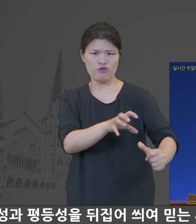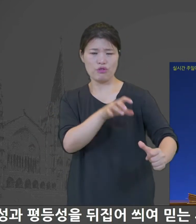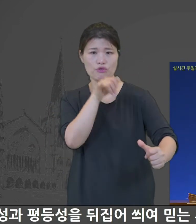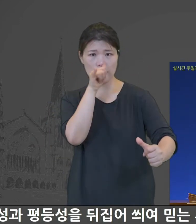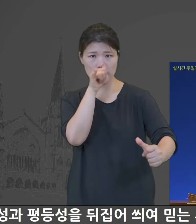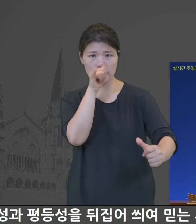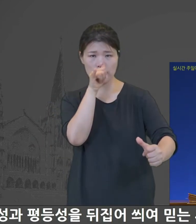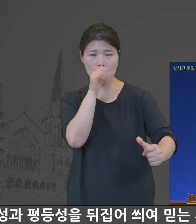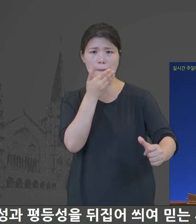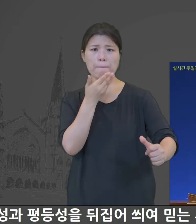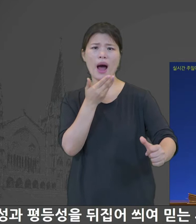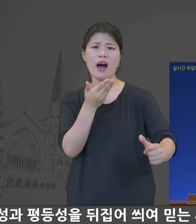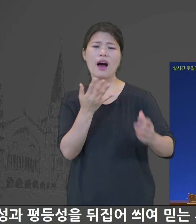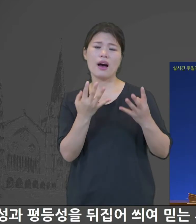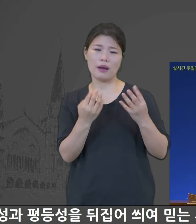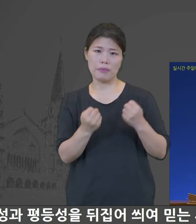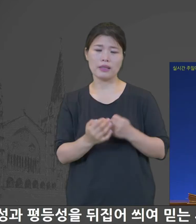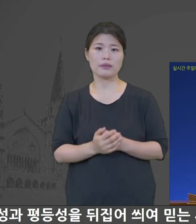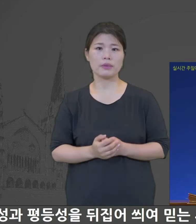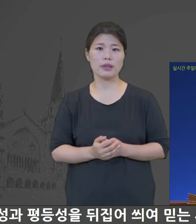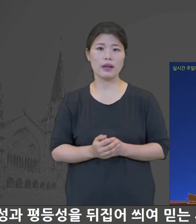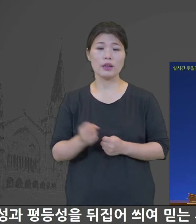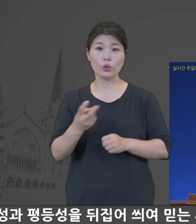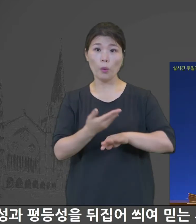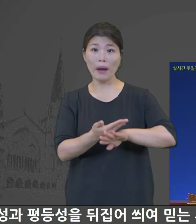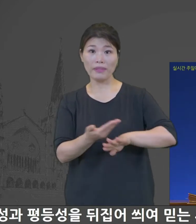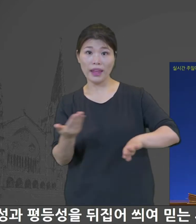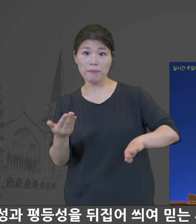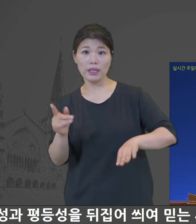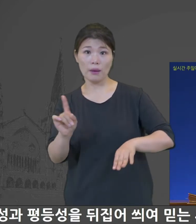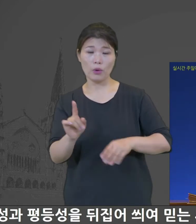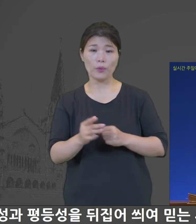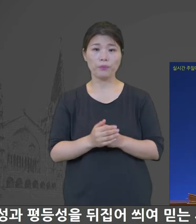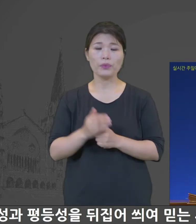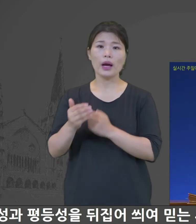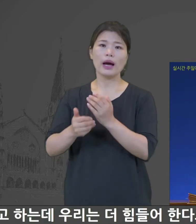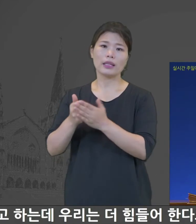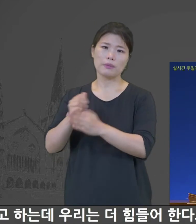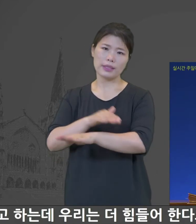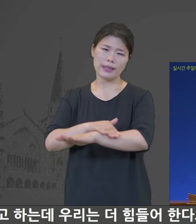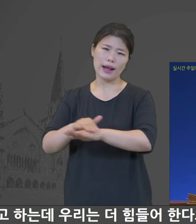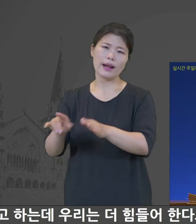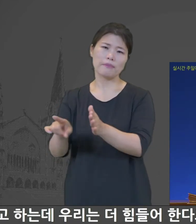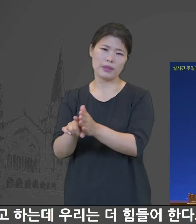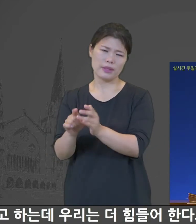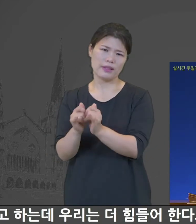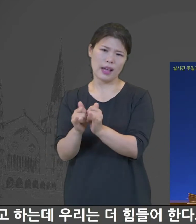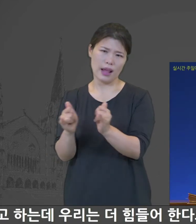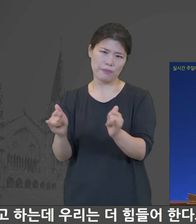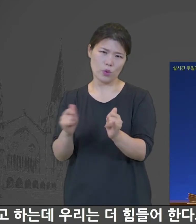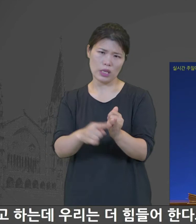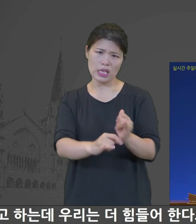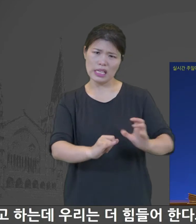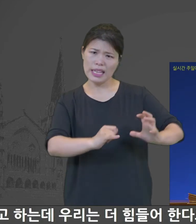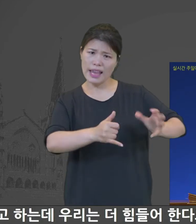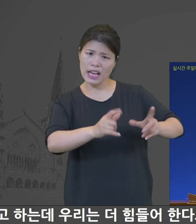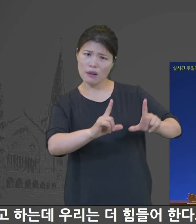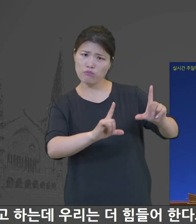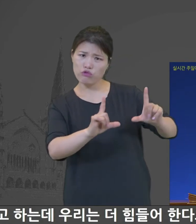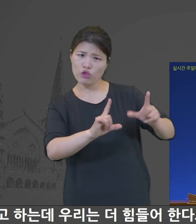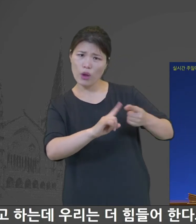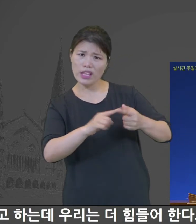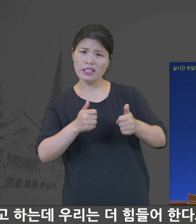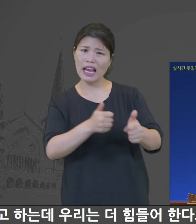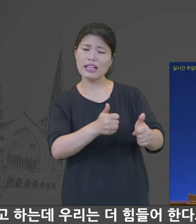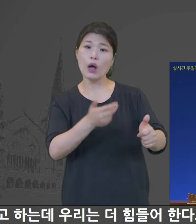가능성이 얼마나 많겠습니까? 반대로 하나님을 잘 믿는 사람도 이 세상 풍조를 따르지